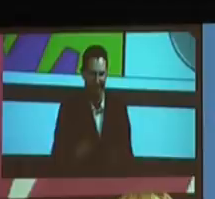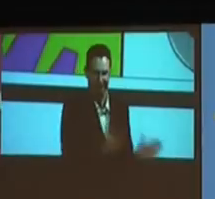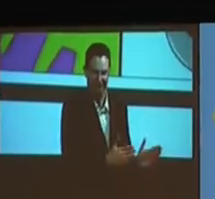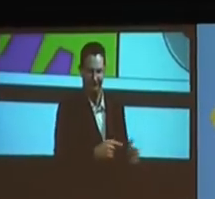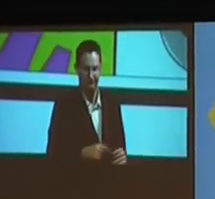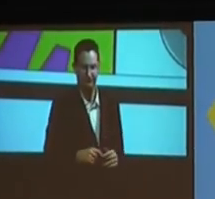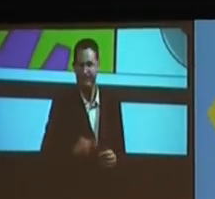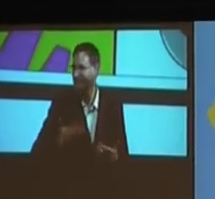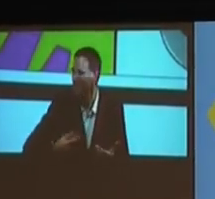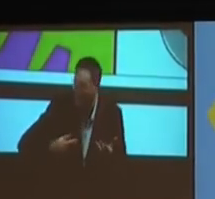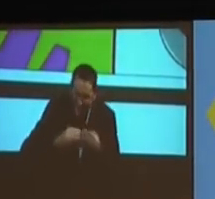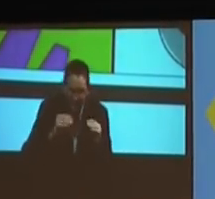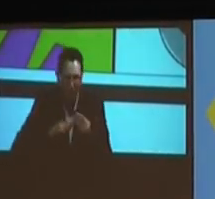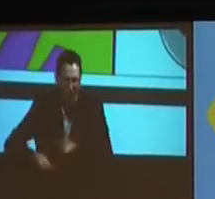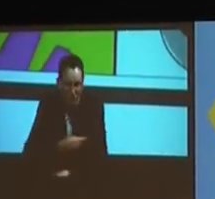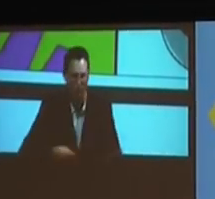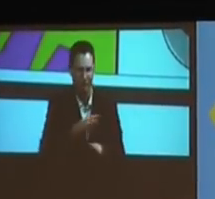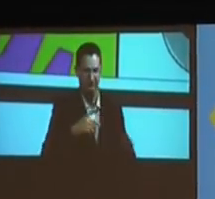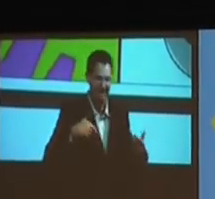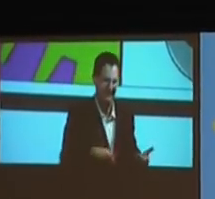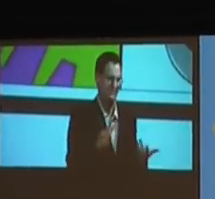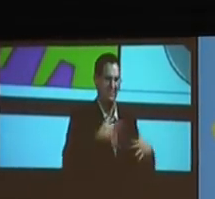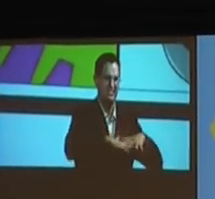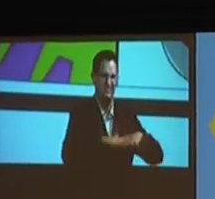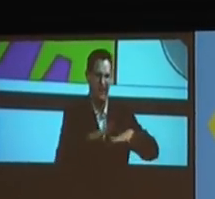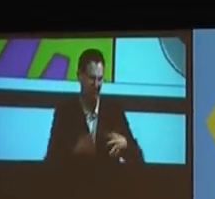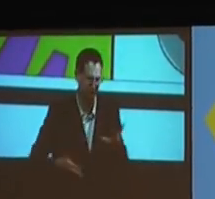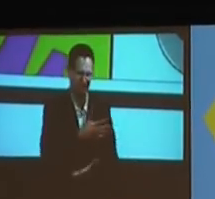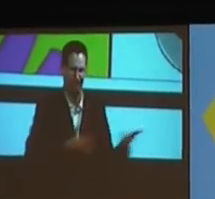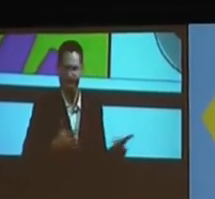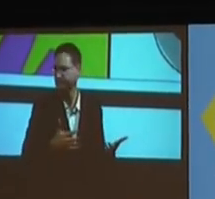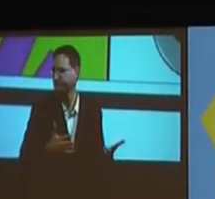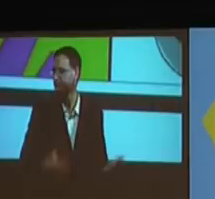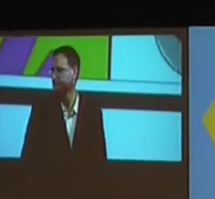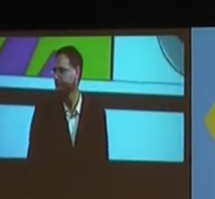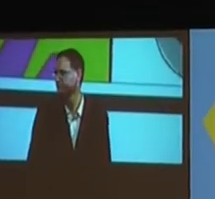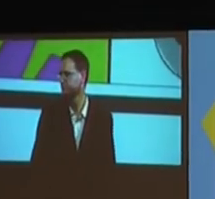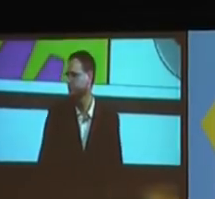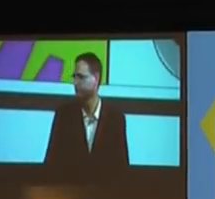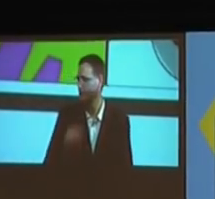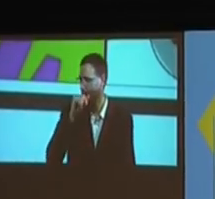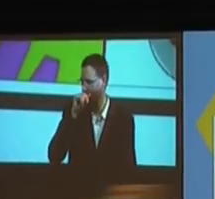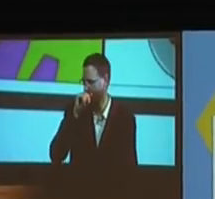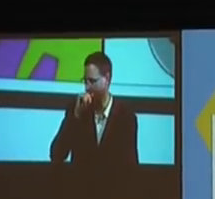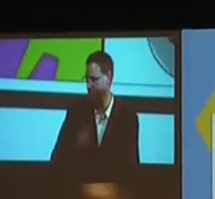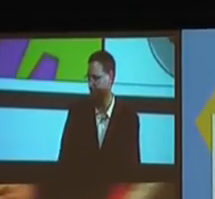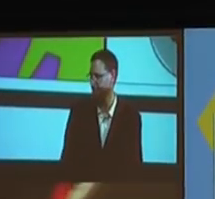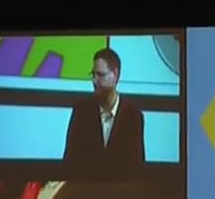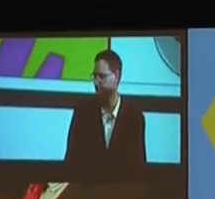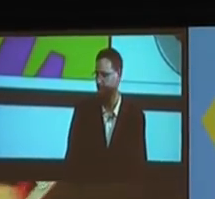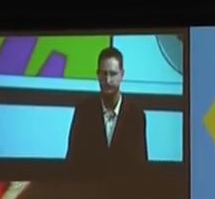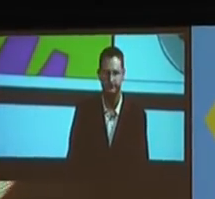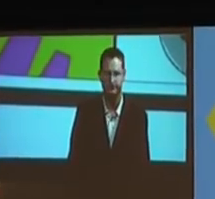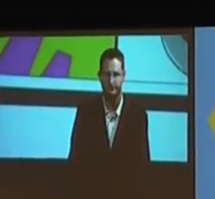die ähnliche Erfahrungen gemacht hat. Und das ist, glaube ich, ein ganz, ganz zentraler Punkt, auch ein Punkt, der uns stark macht, dass